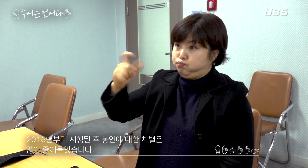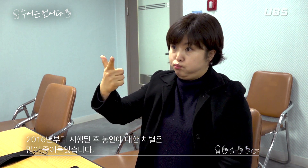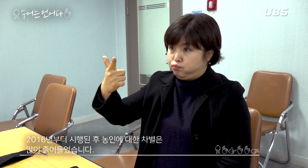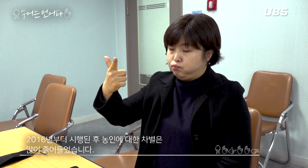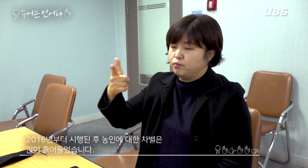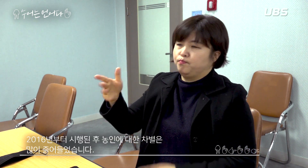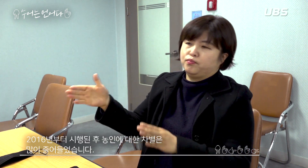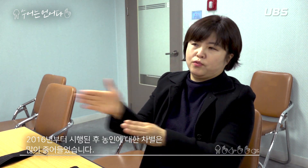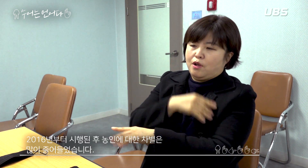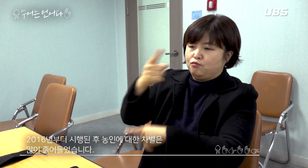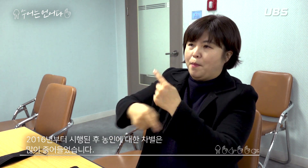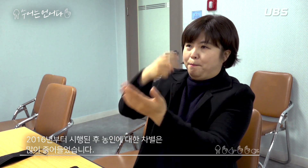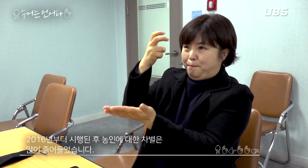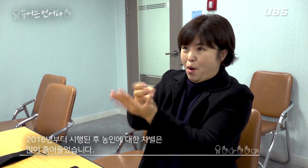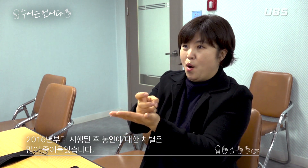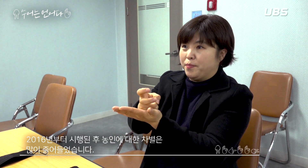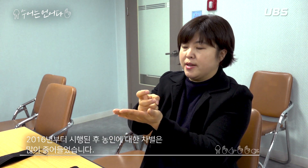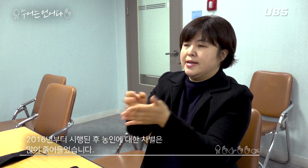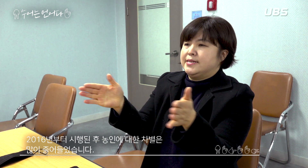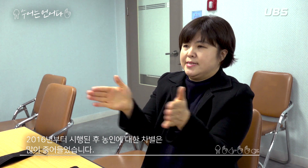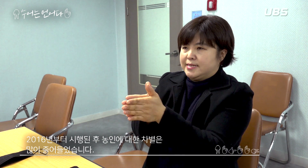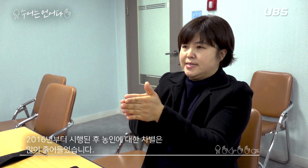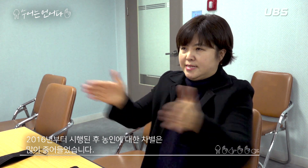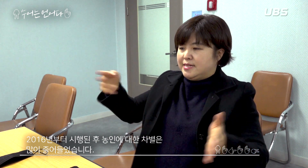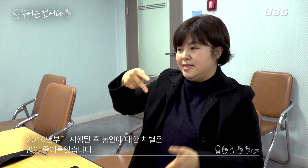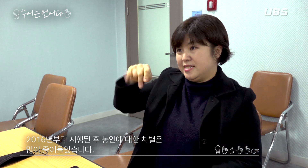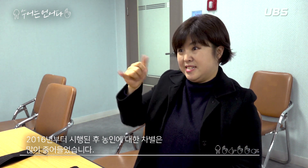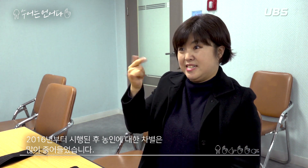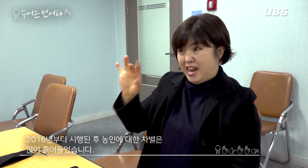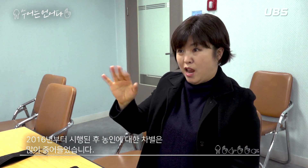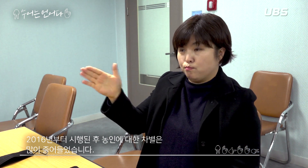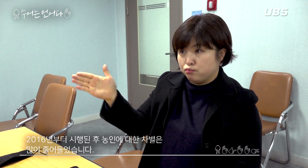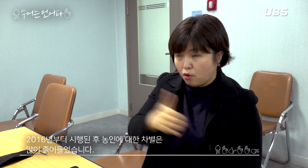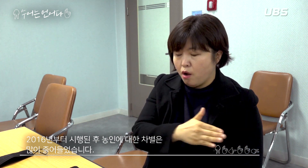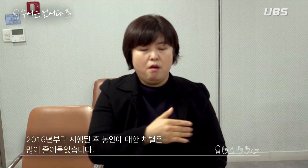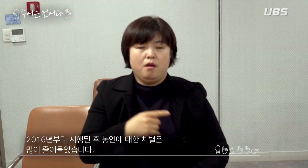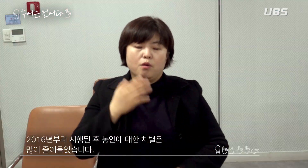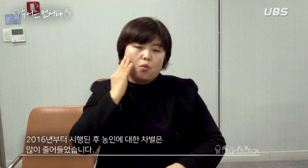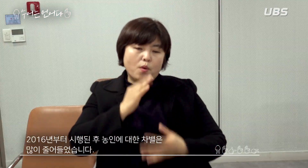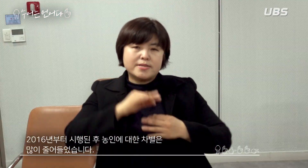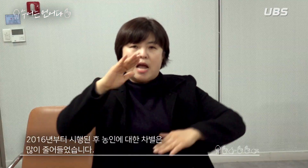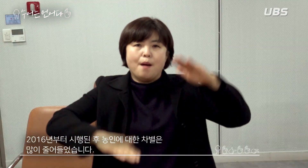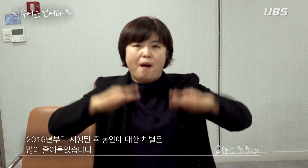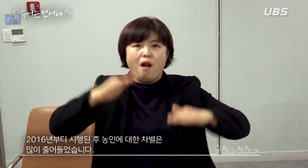2016년부터 수어언어법이 시행된 후 농인에 대한 차별은 많이 줄어들었습니다.